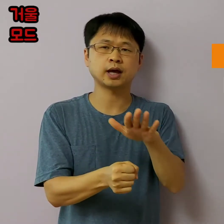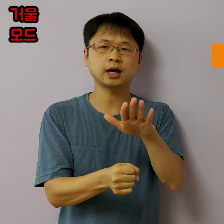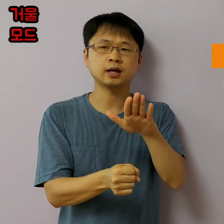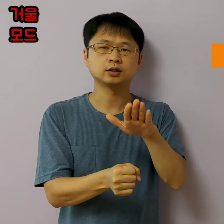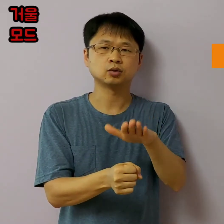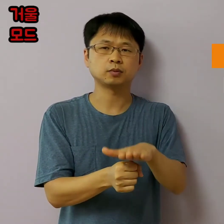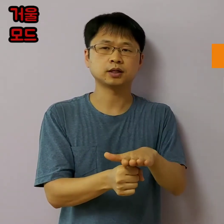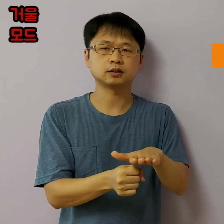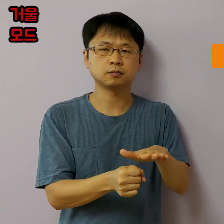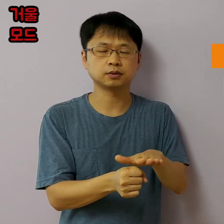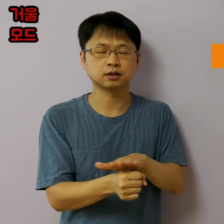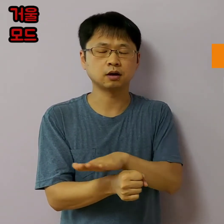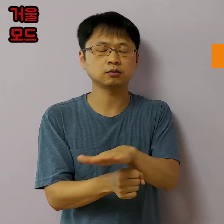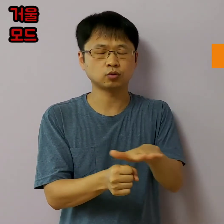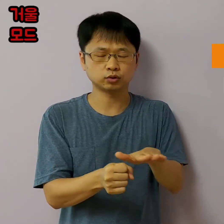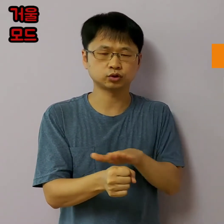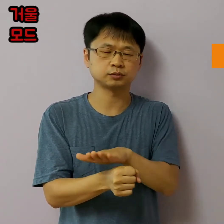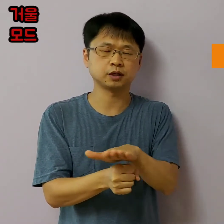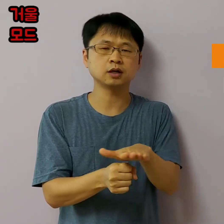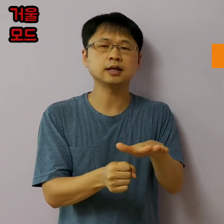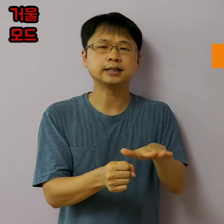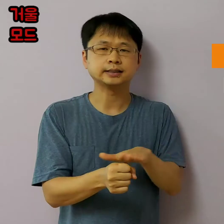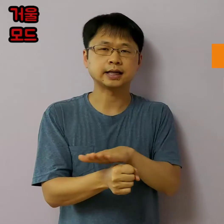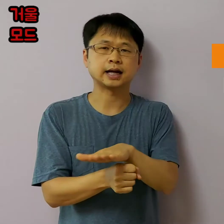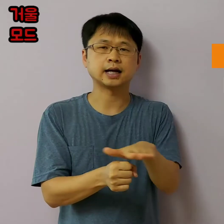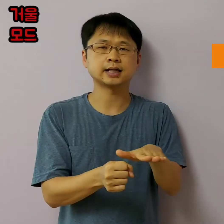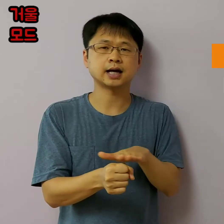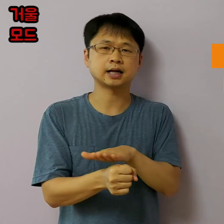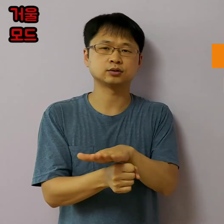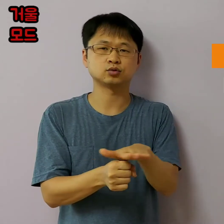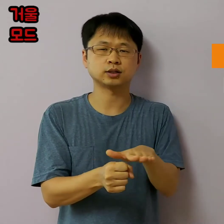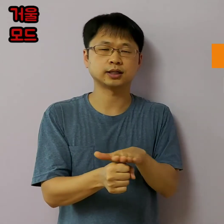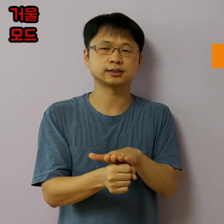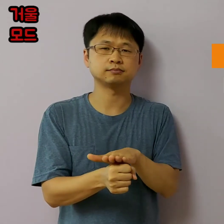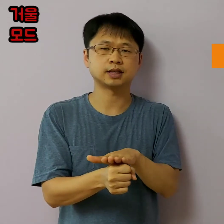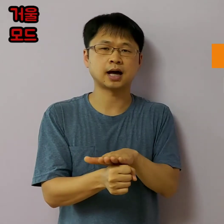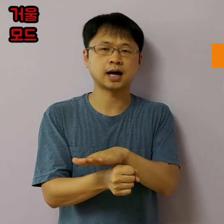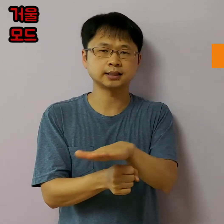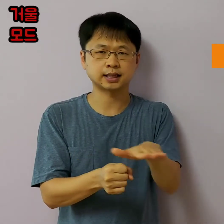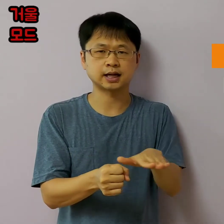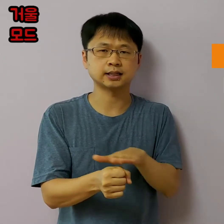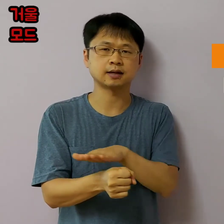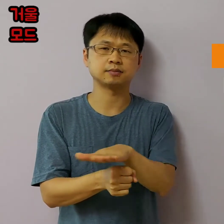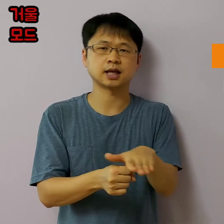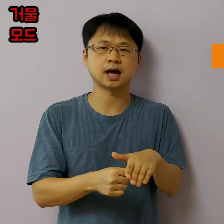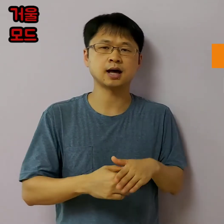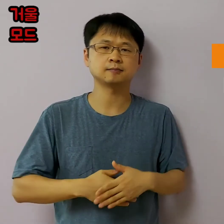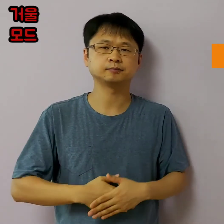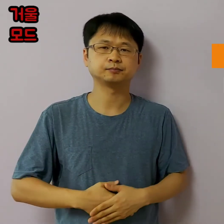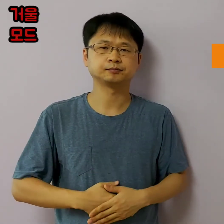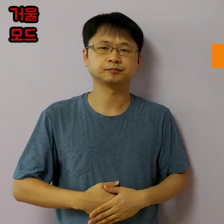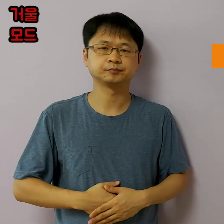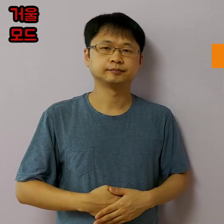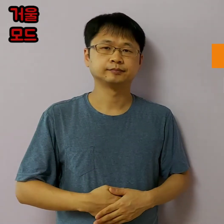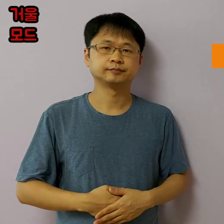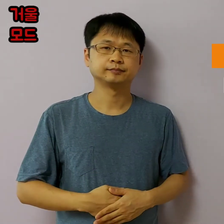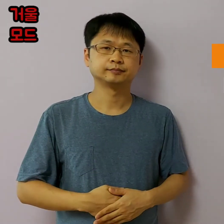위에 손바닥을 덮어서 돌려주시면 사랑하다라는 수어가 되겠습니다. 사랑하다입니다.